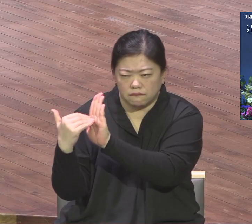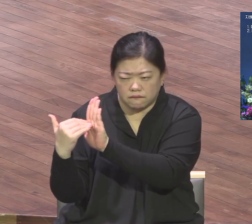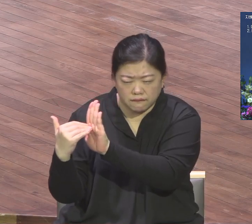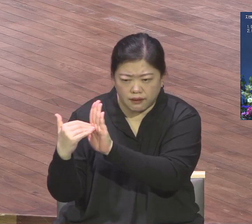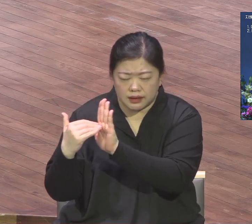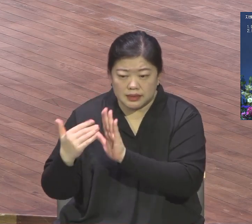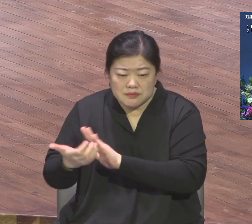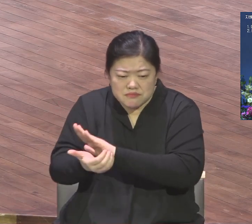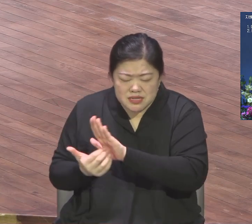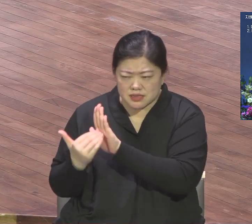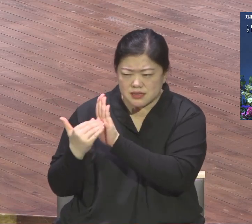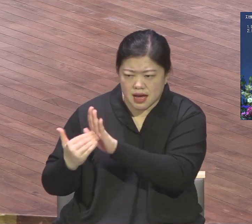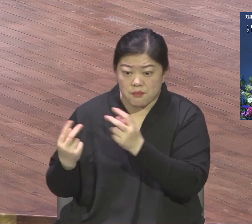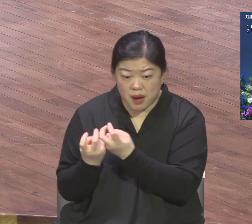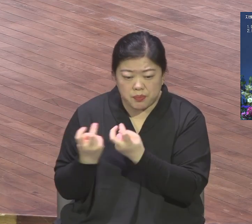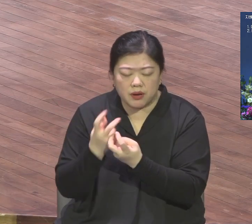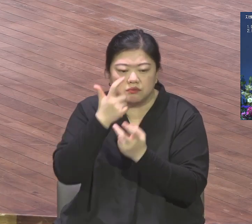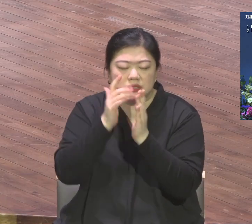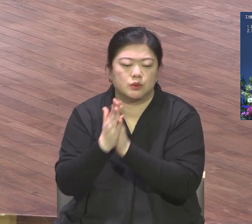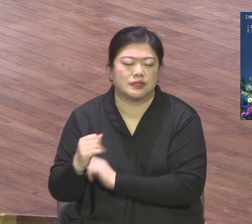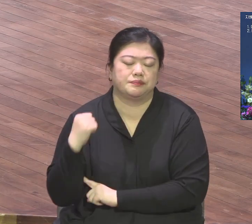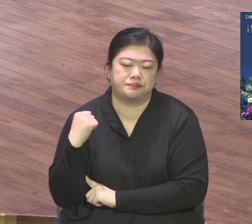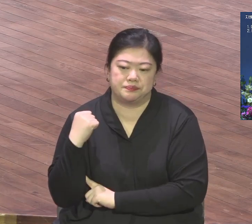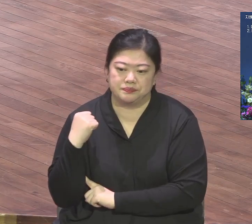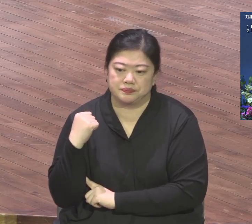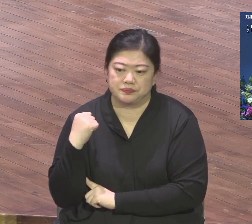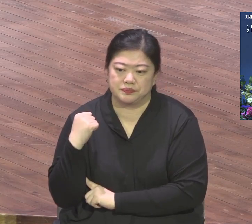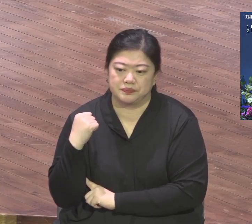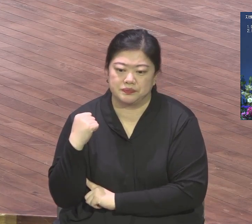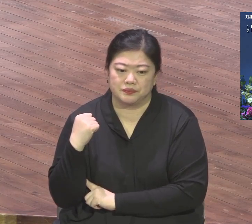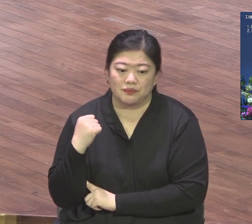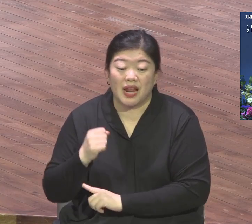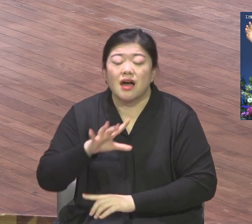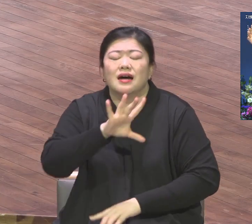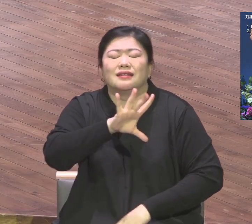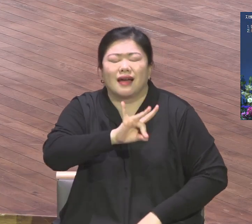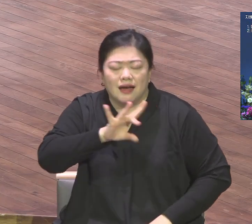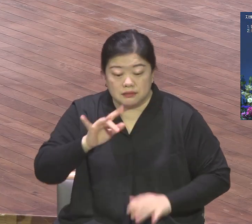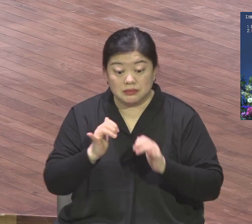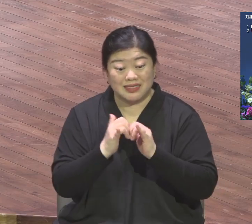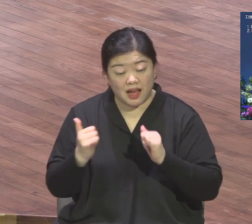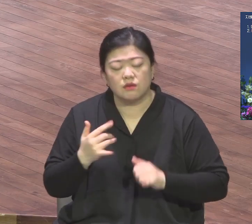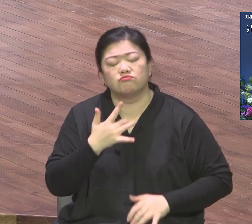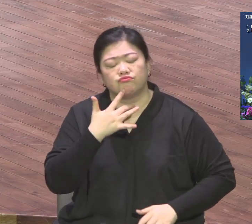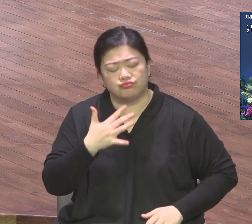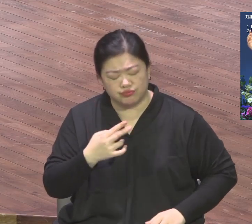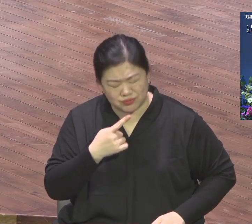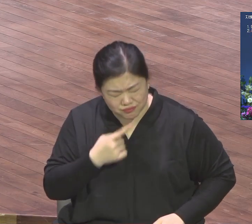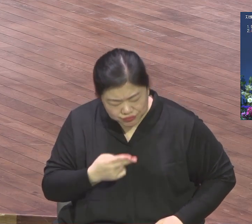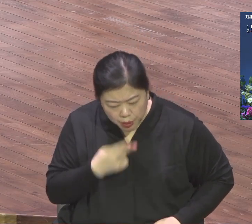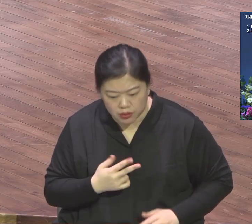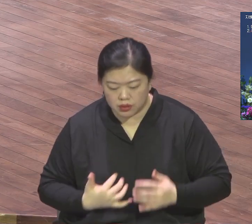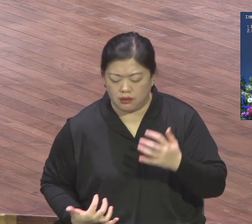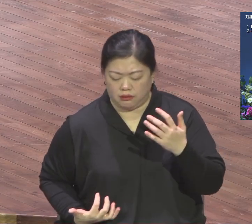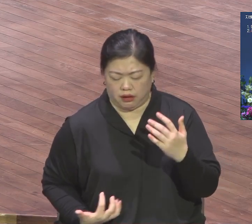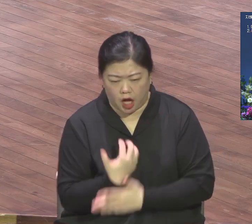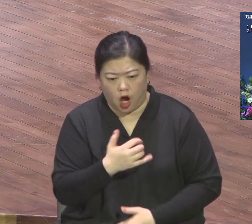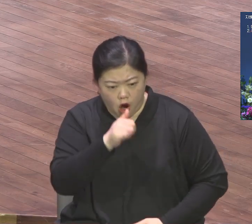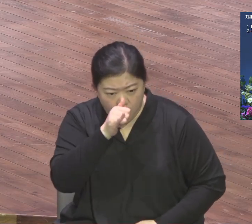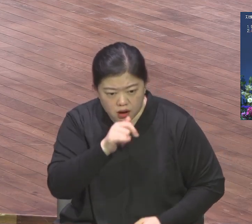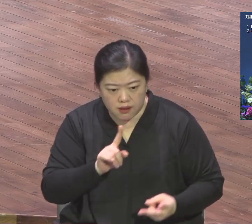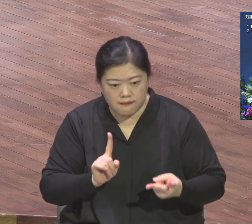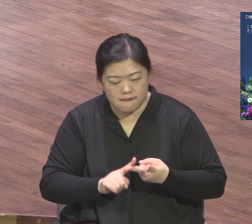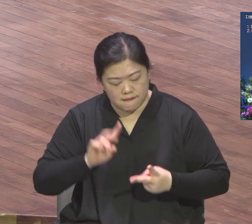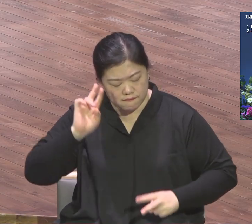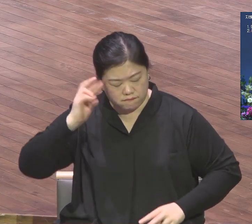악한 생각에 지나가면 되는데 순간적으로 또 막 화가 나고 지나가면 되는데 지나가는 어쩔 수 없어요. 그거